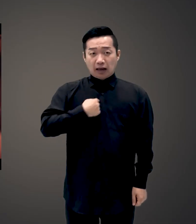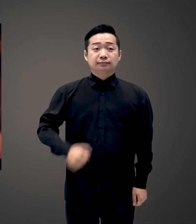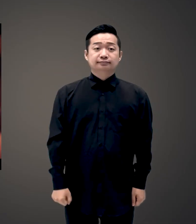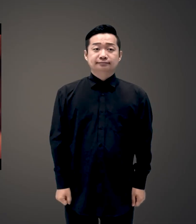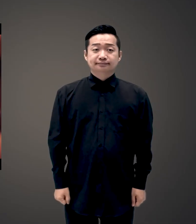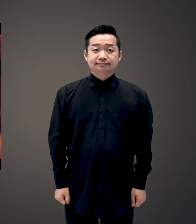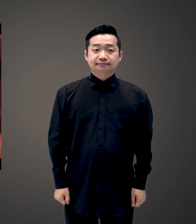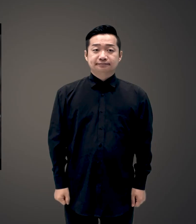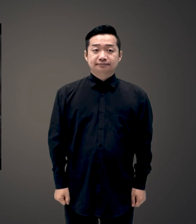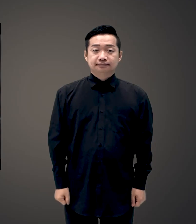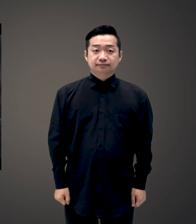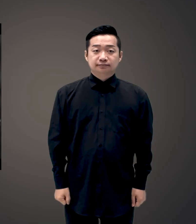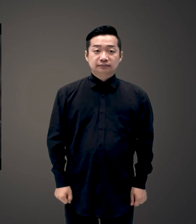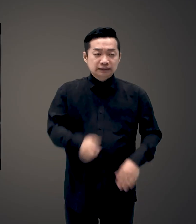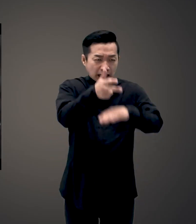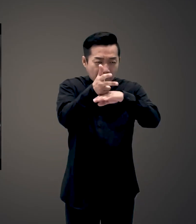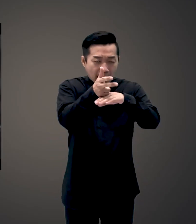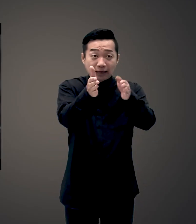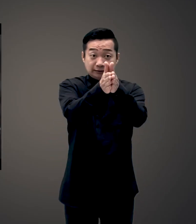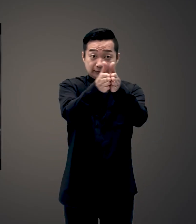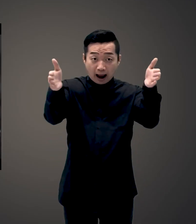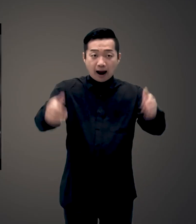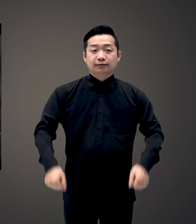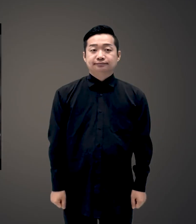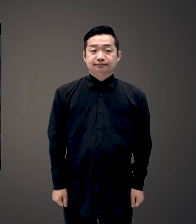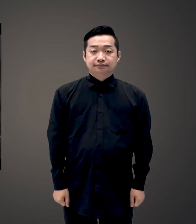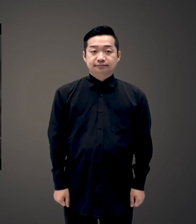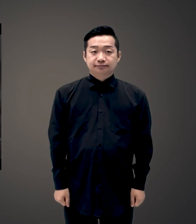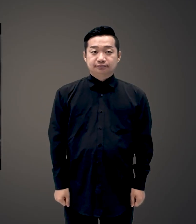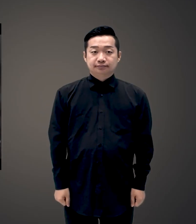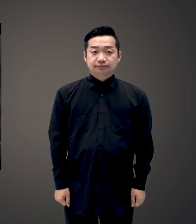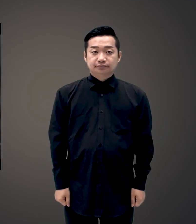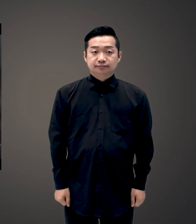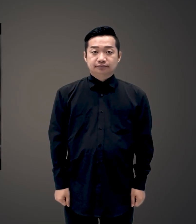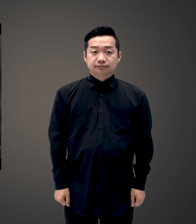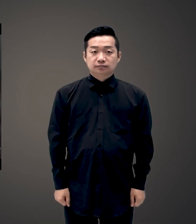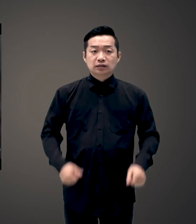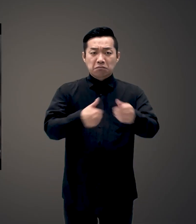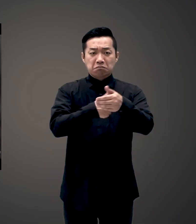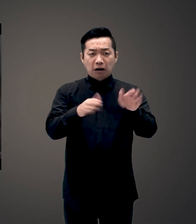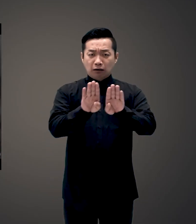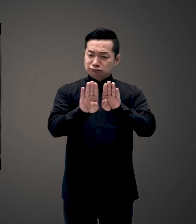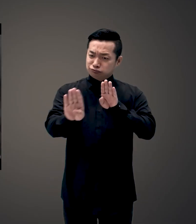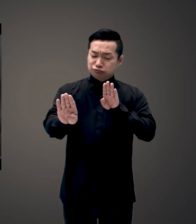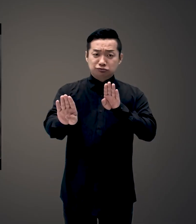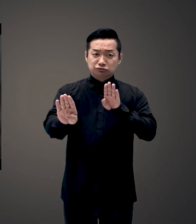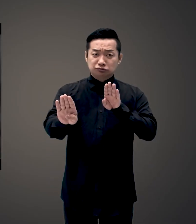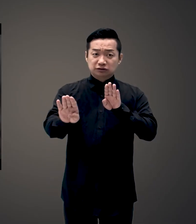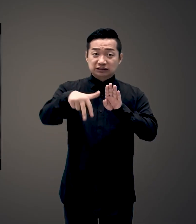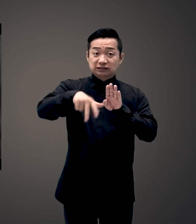느낌이 아니라 아주 감성적이고 예쁘게 담겨 있어서 읽는 동안 하나의 매거진을 읽는 것 같은 기분도